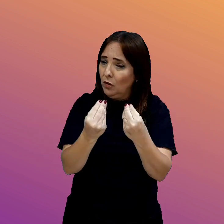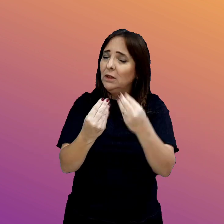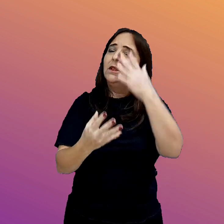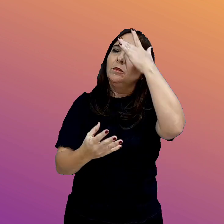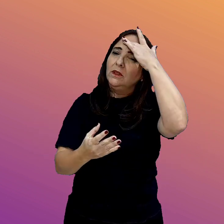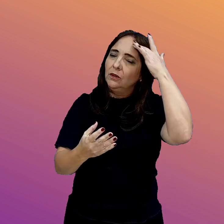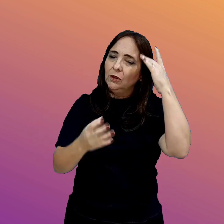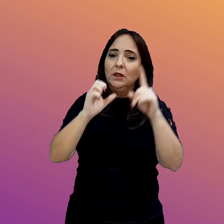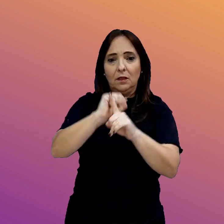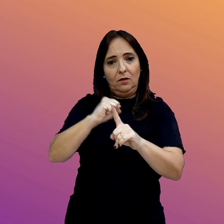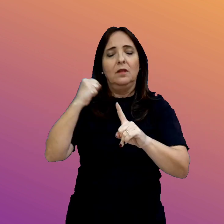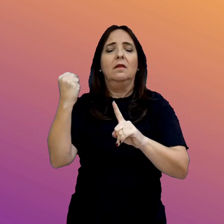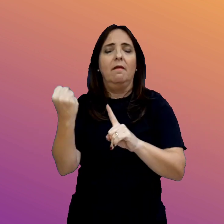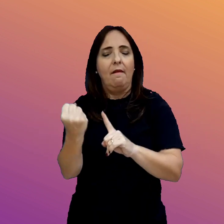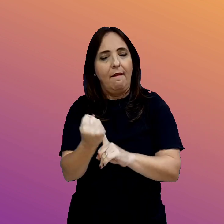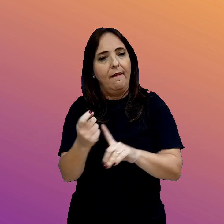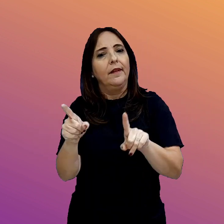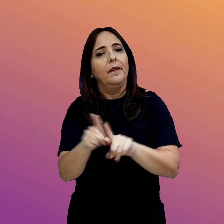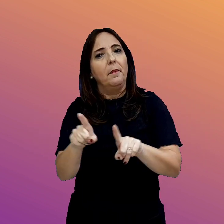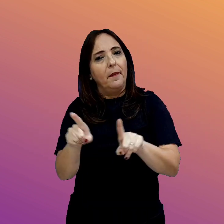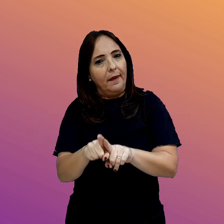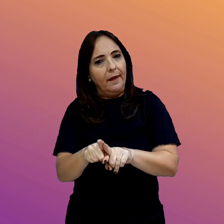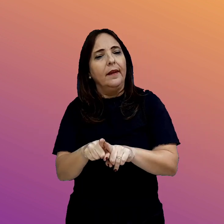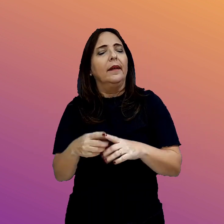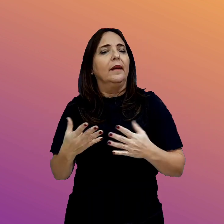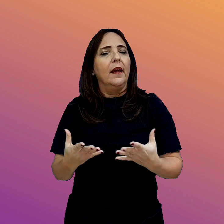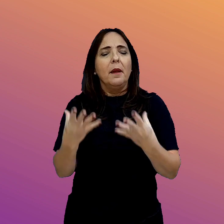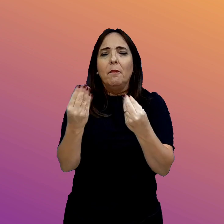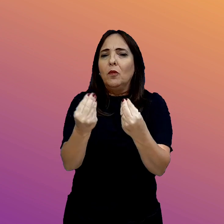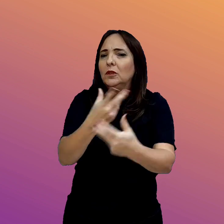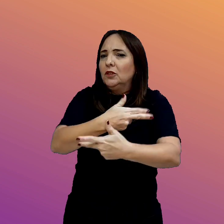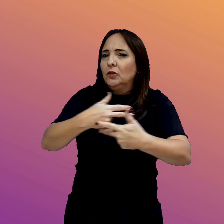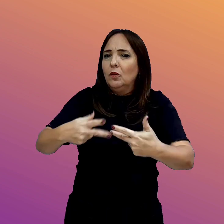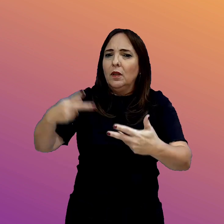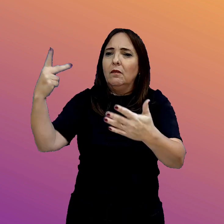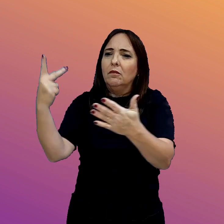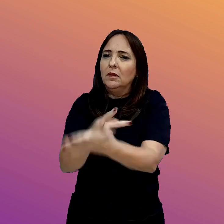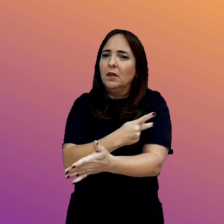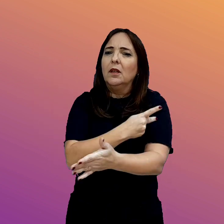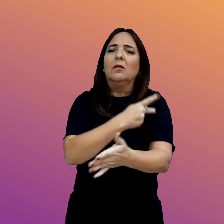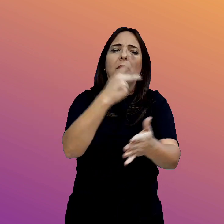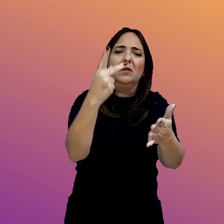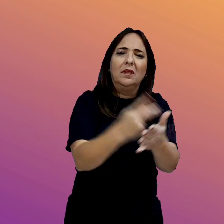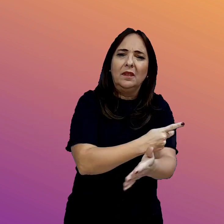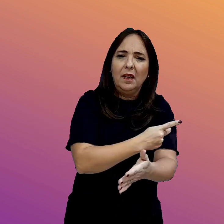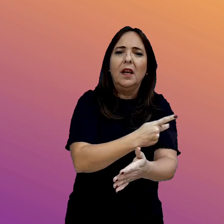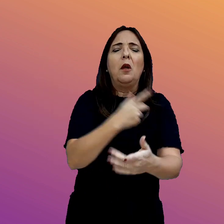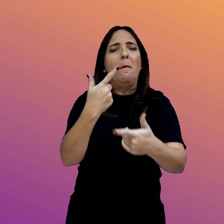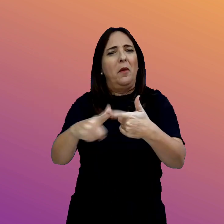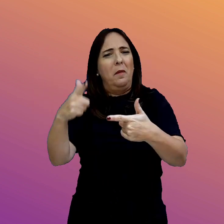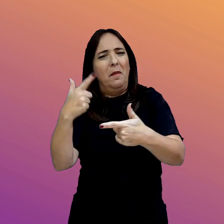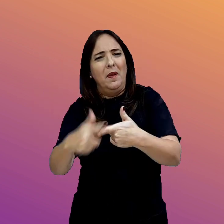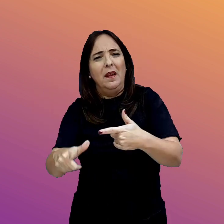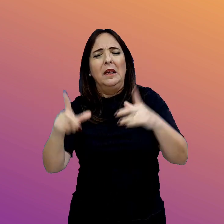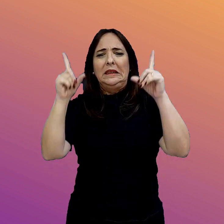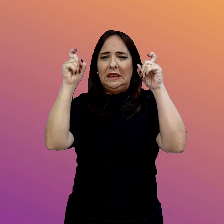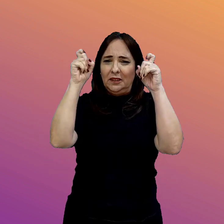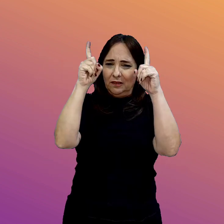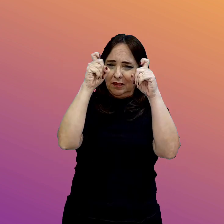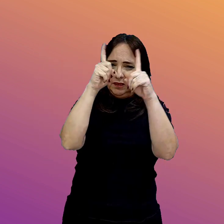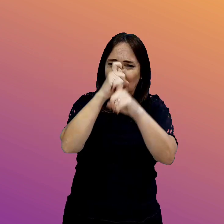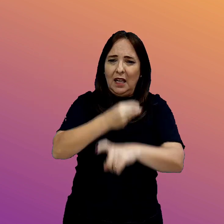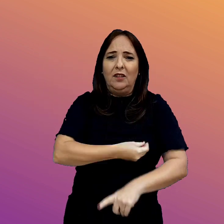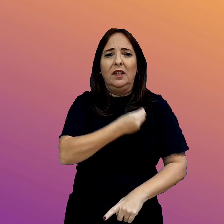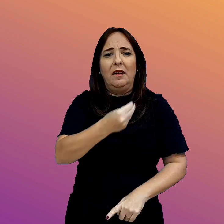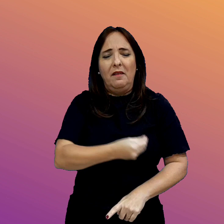né, na sociedade neste tempo, e tantas outras situações que vão acontecendo, tempestades da vida que vão abalando as estruturas